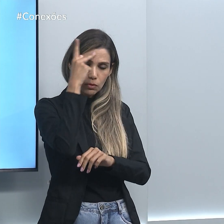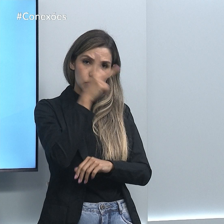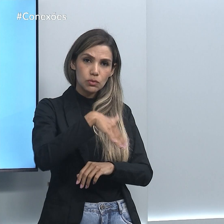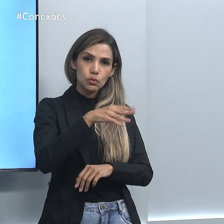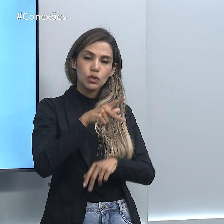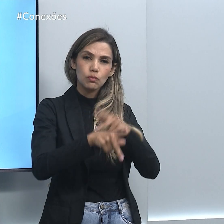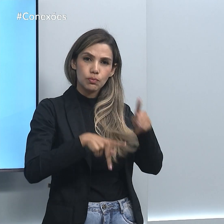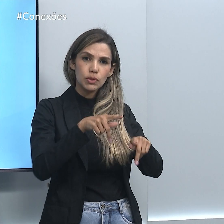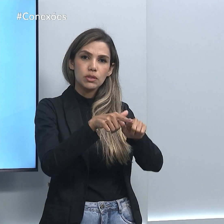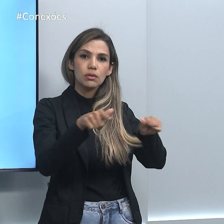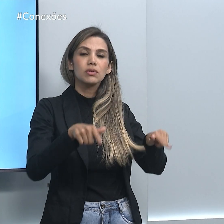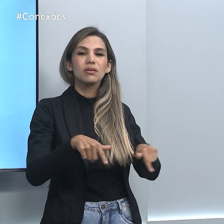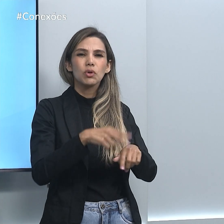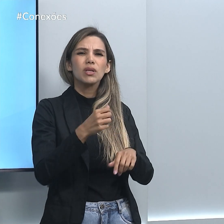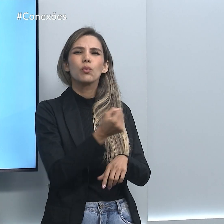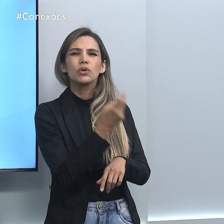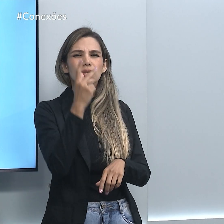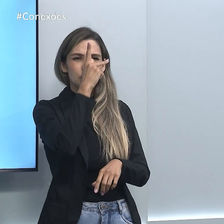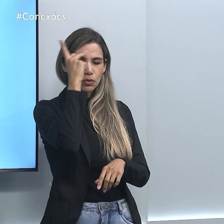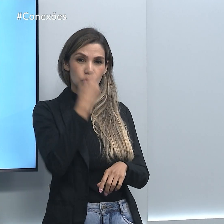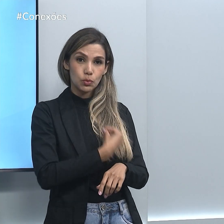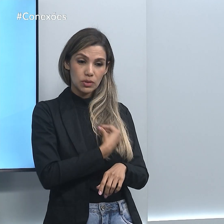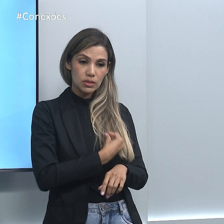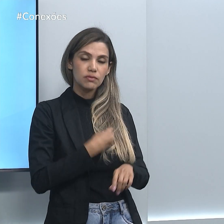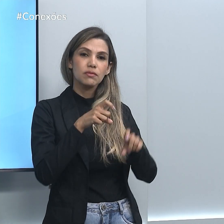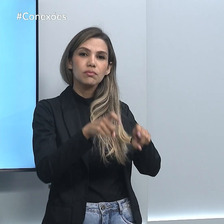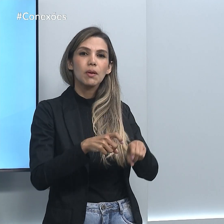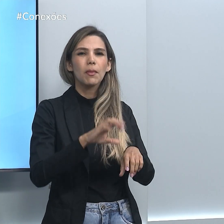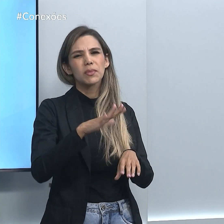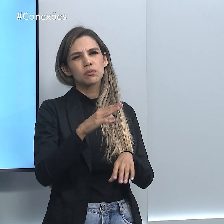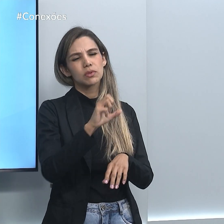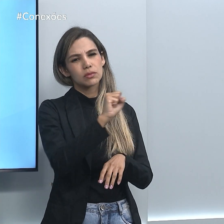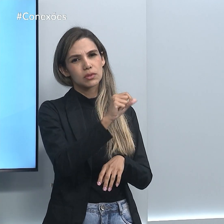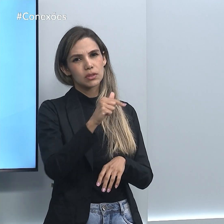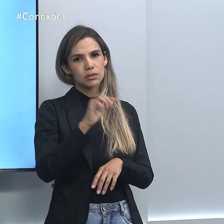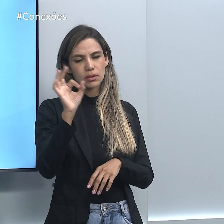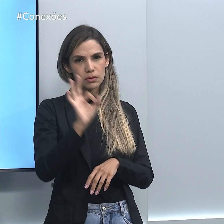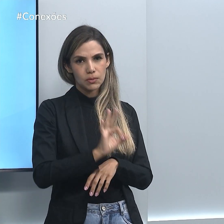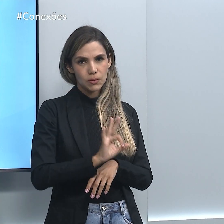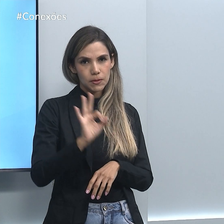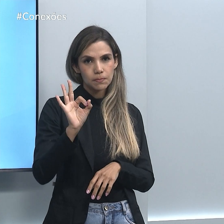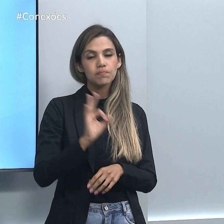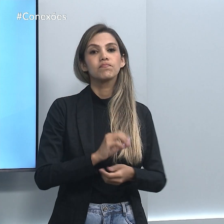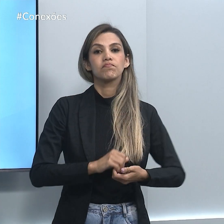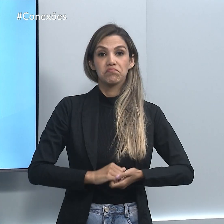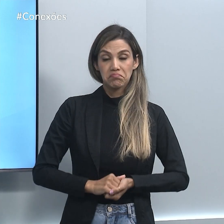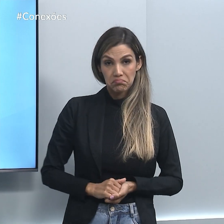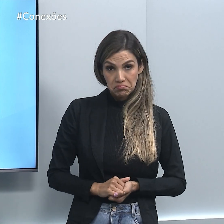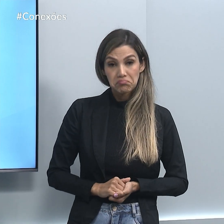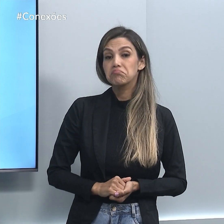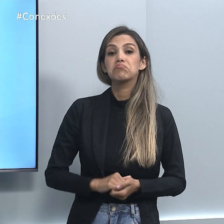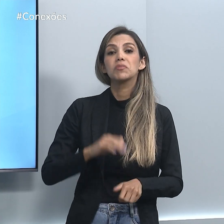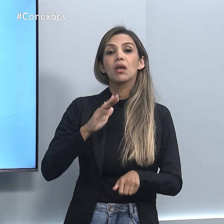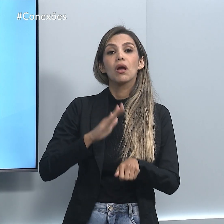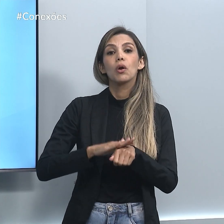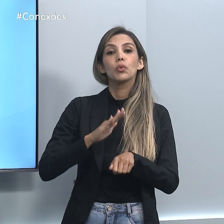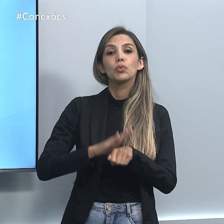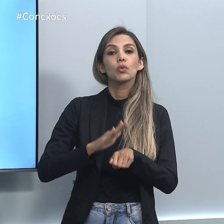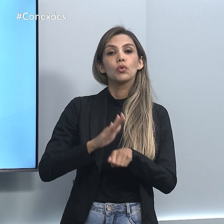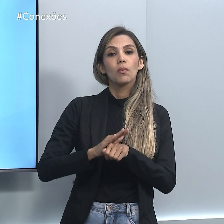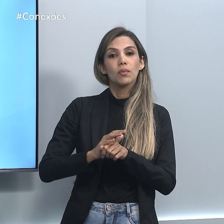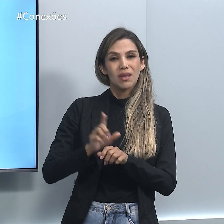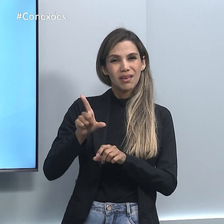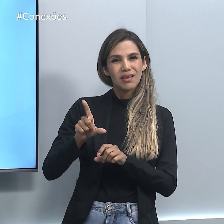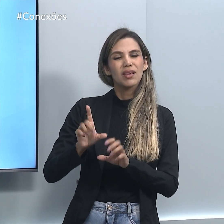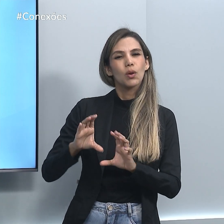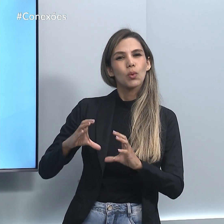essa porcentagem de pessoas vivendo na zona rural chega a 87%. Essas informações foram publicadas no